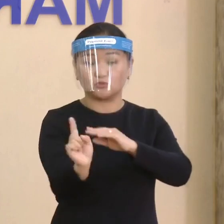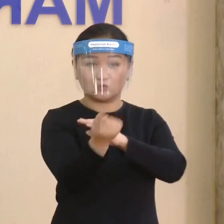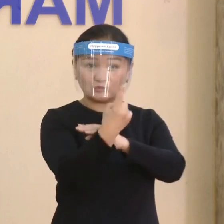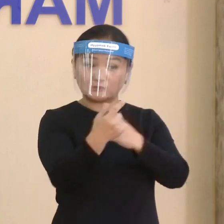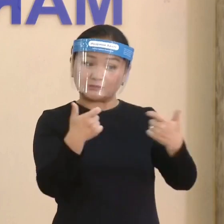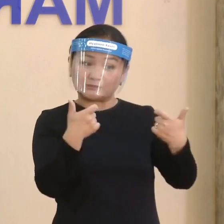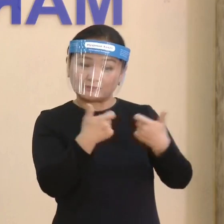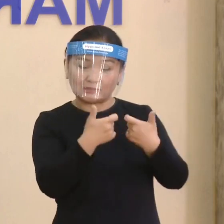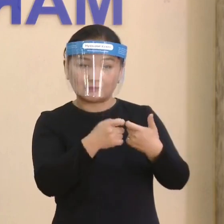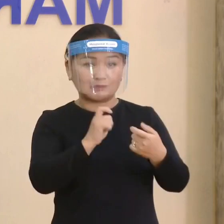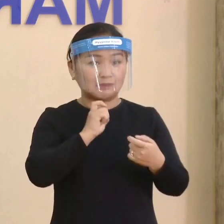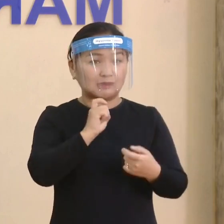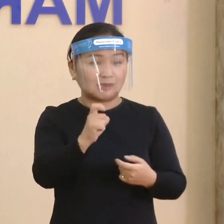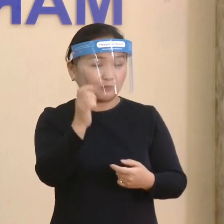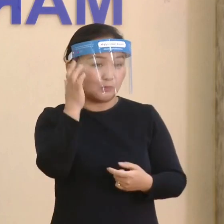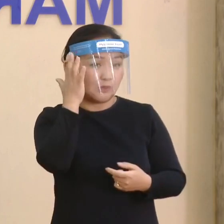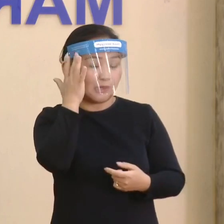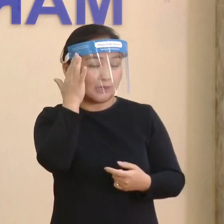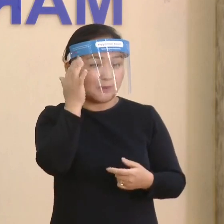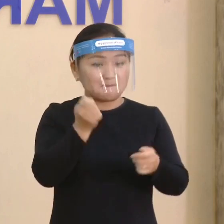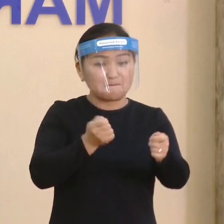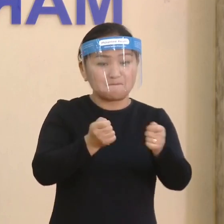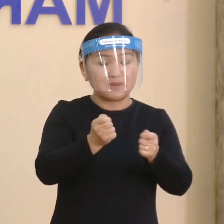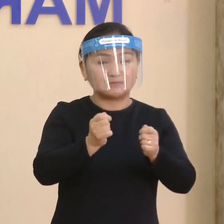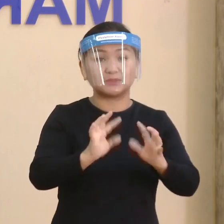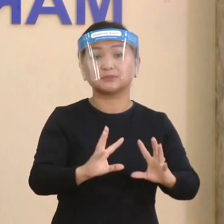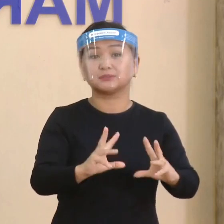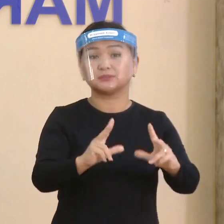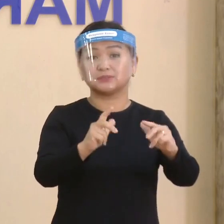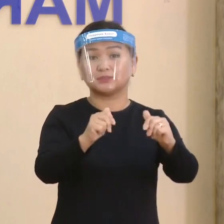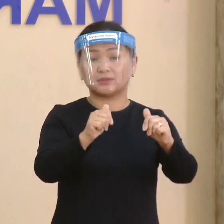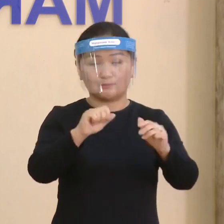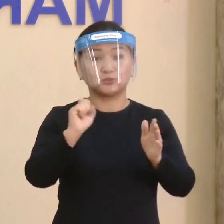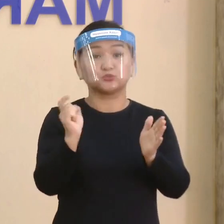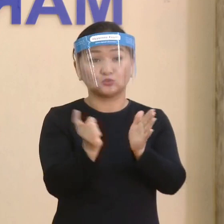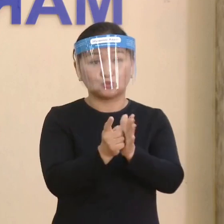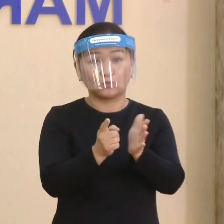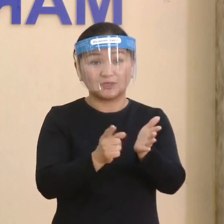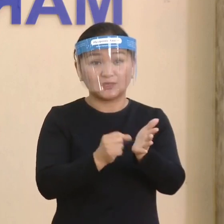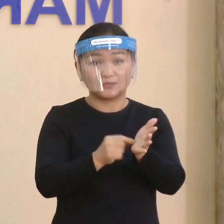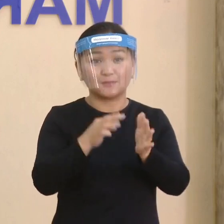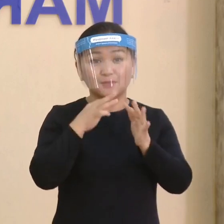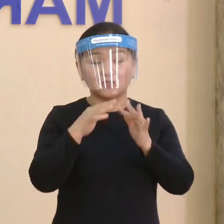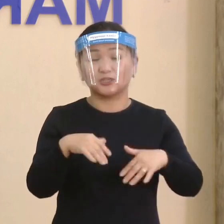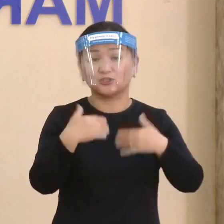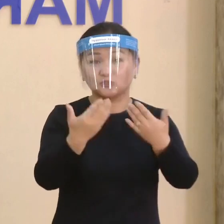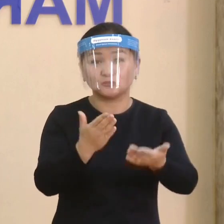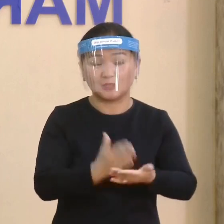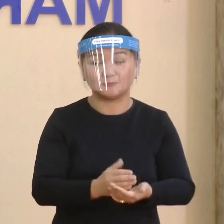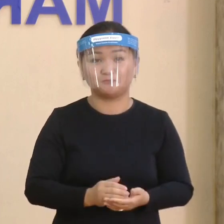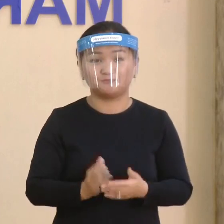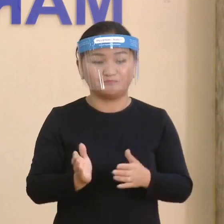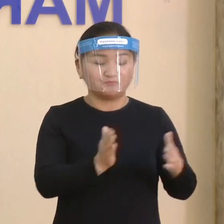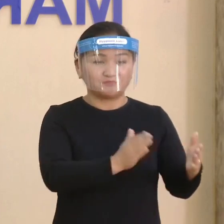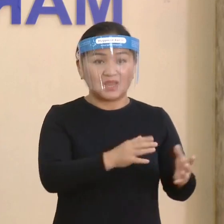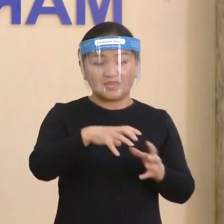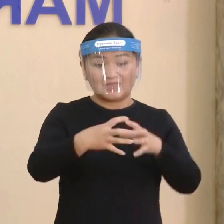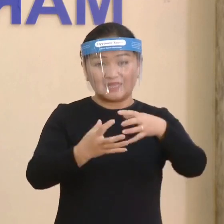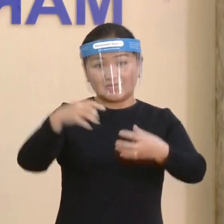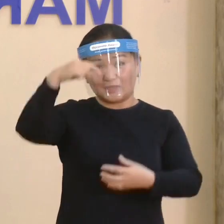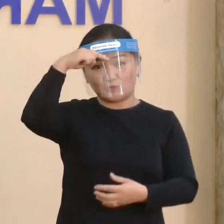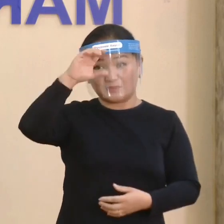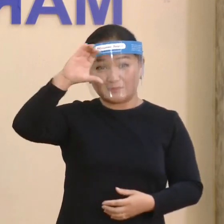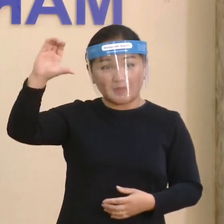арга хэмжээний менежментийг одоо сайжруулах шаардлагатайг бол онцлон тэмдэглэсэн байна. За мөн дэлхийн эрүүл мэндийн байгууллагын ерөнхий